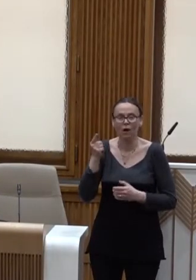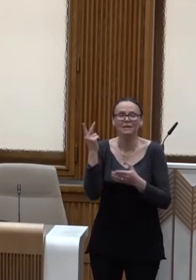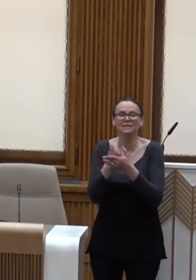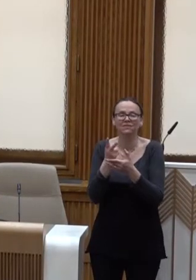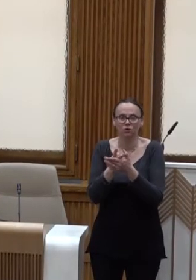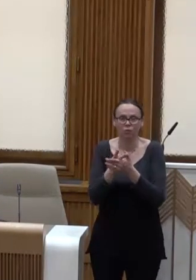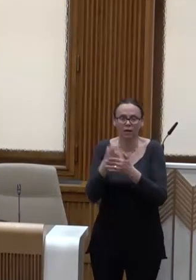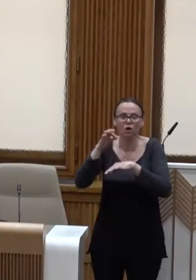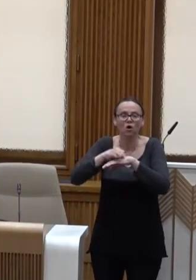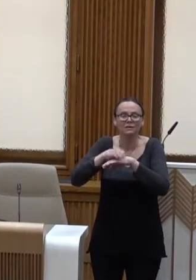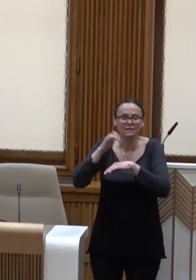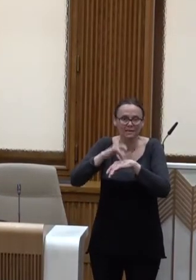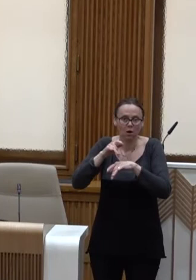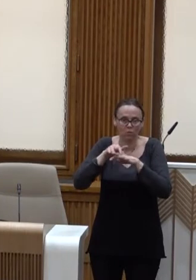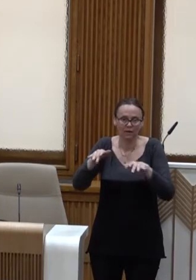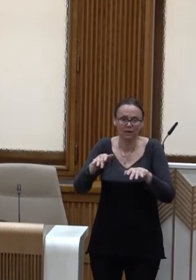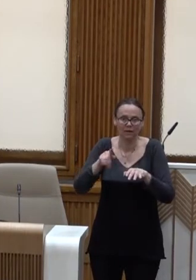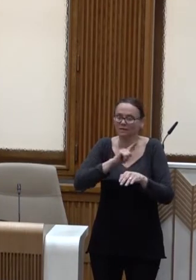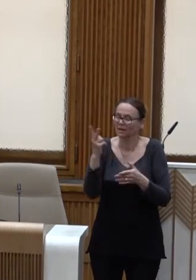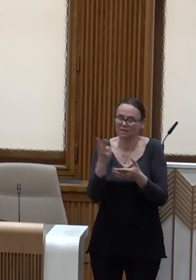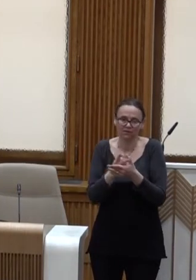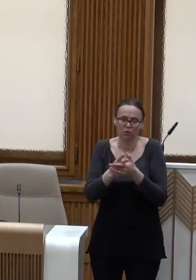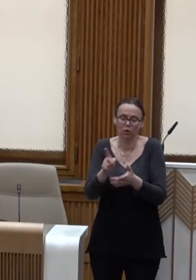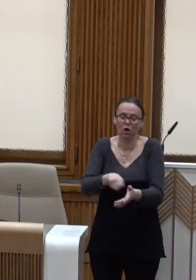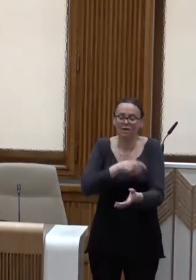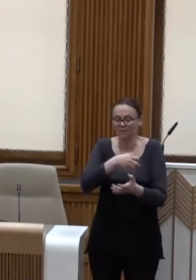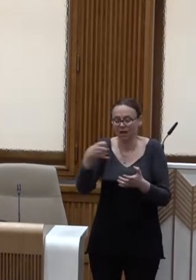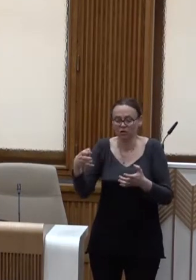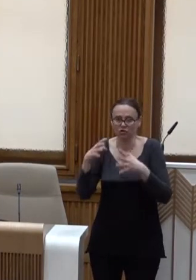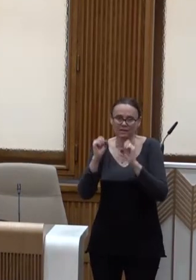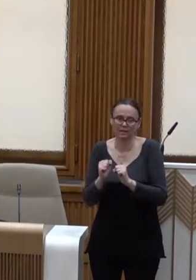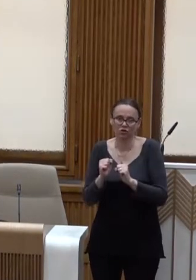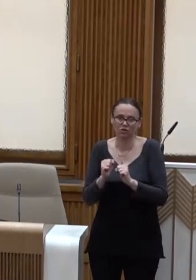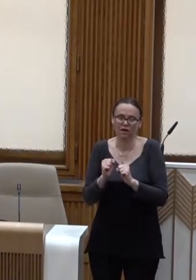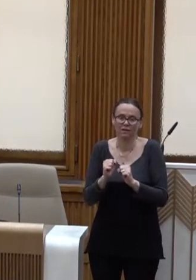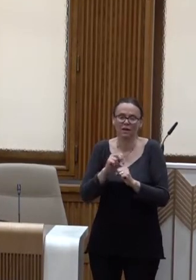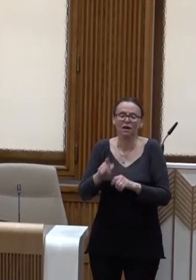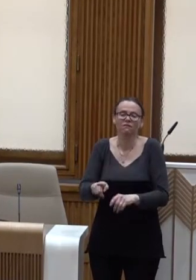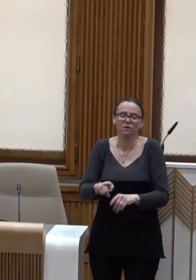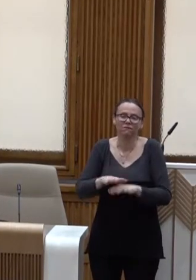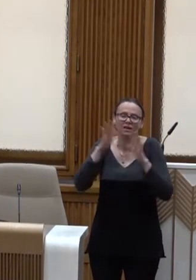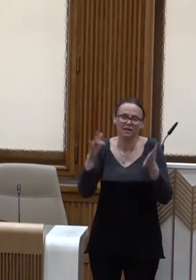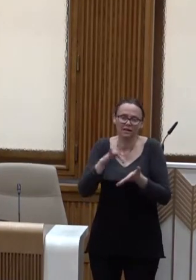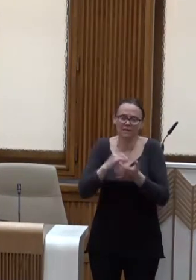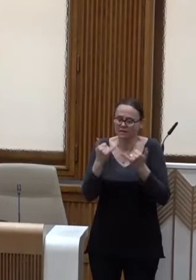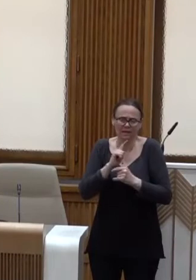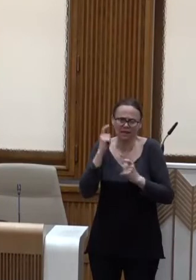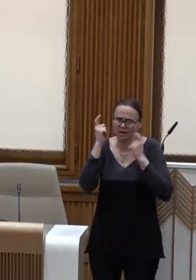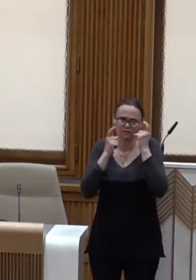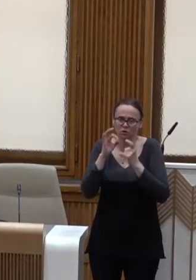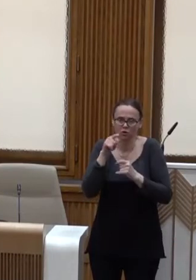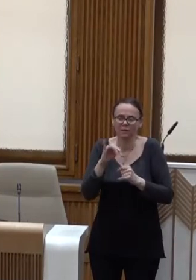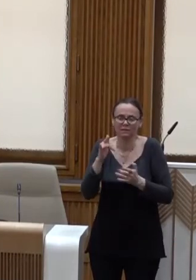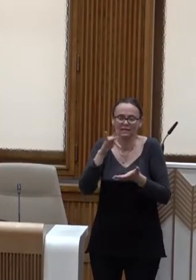infektologi zaenkrat, ne, odsvetujejo daljše zadrževanje velikih nakupovalnih centrih in podobno. Se pravi, v tem trenutku ne razmišljamo o tem, da